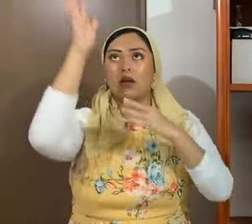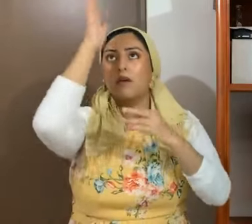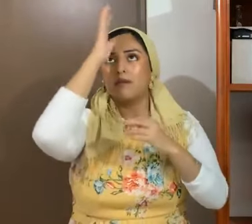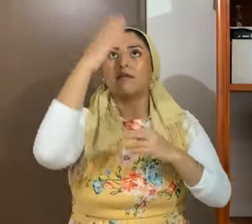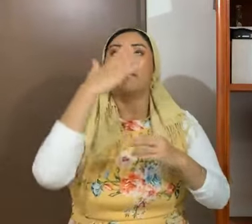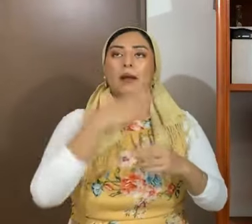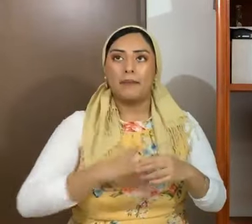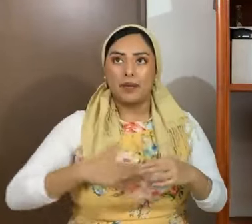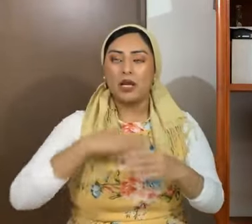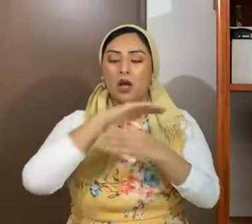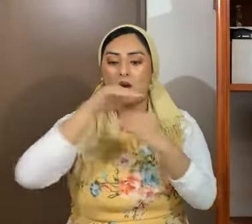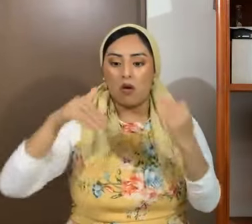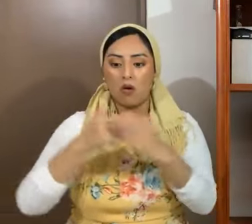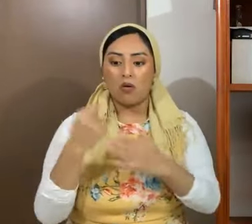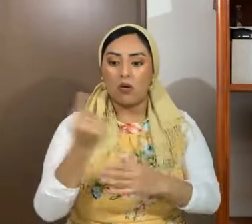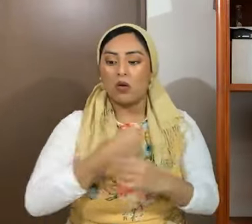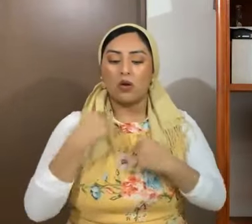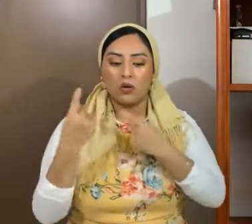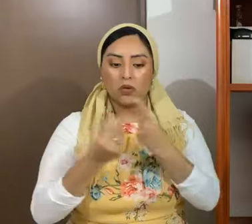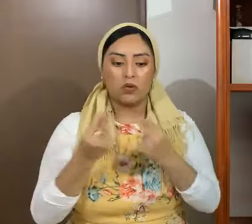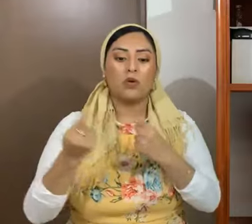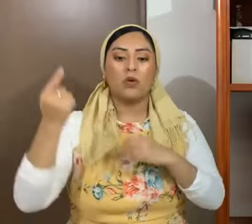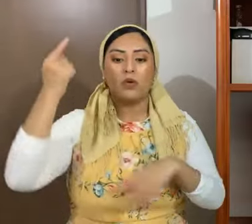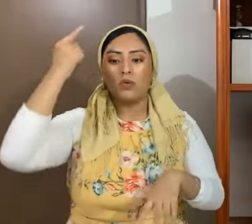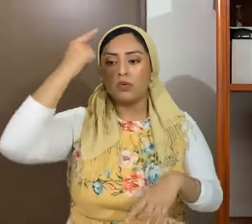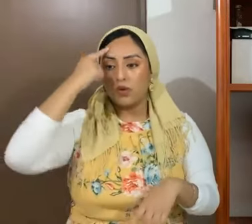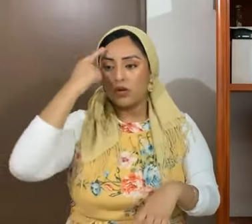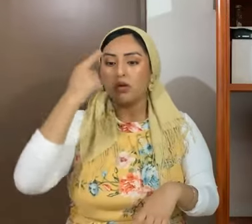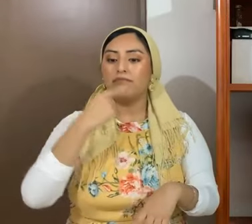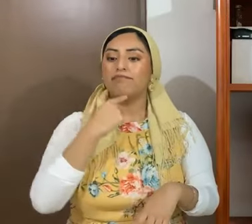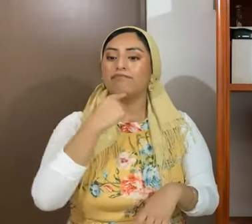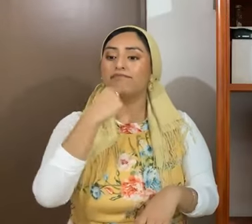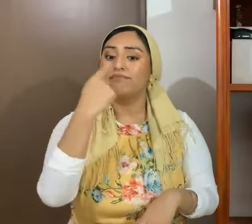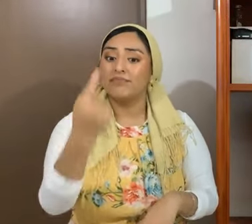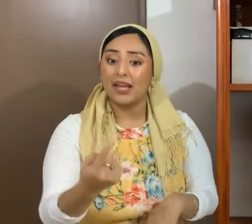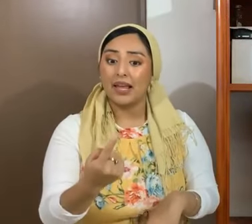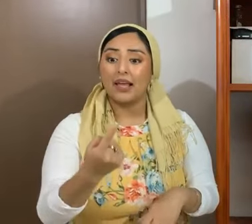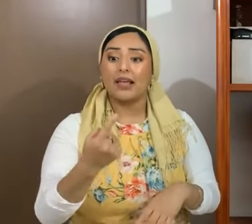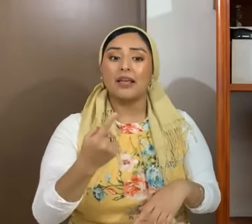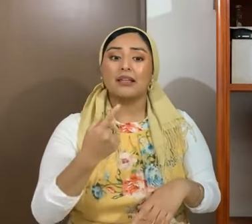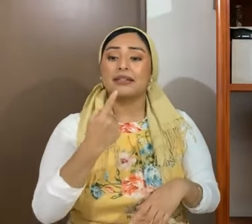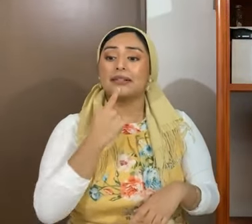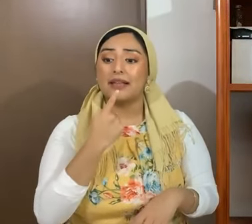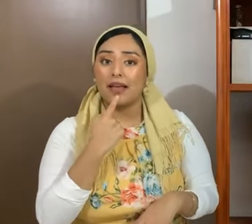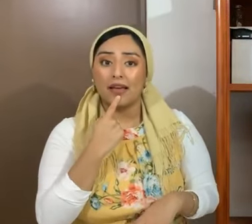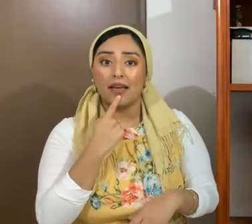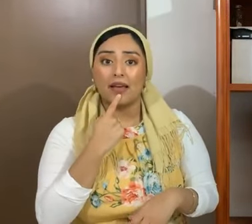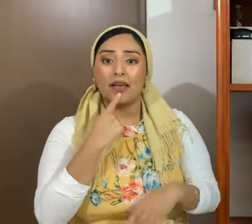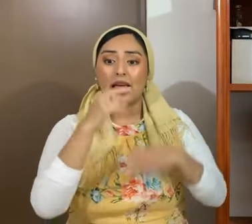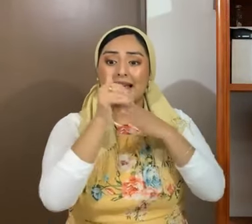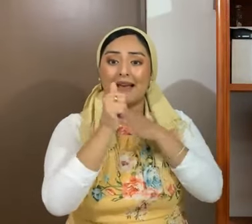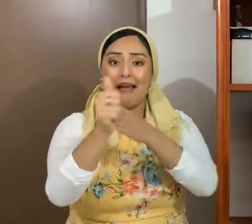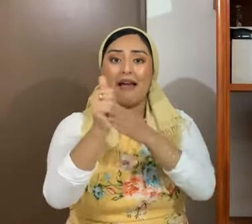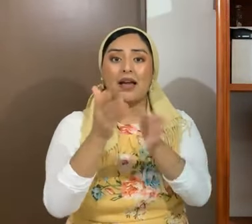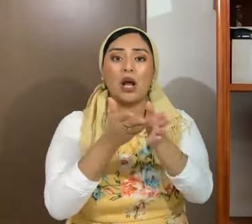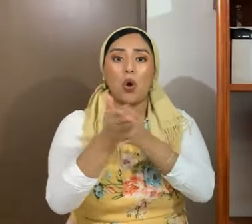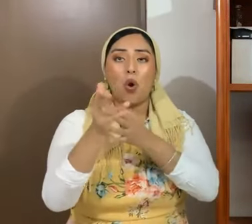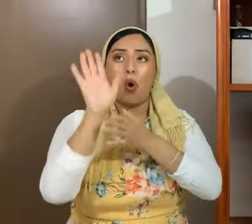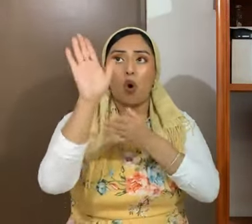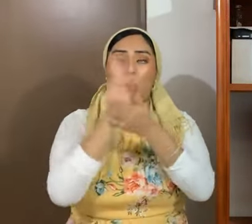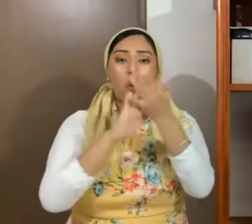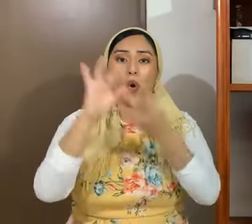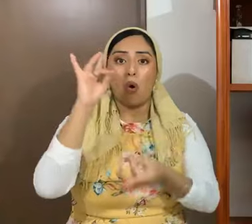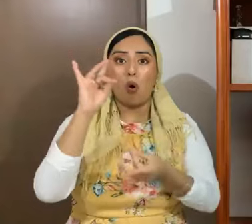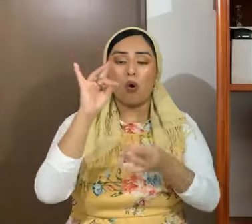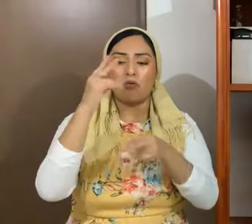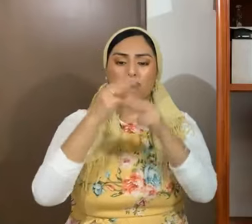Yahshua HaMashiach, que todo lo que hagamos, pensemos, hablemos, digamos, sea dirigido por tu bendito Ruach